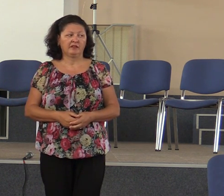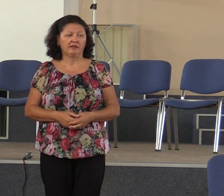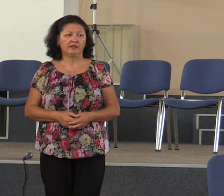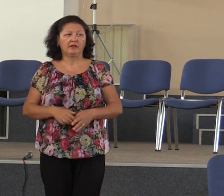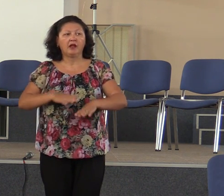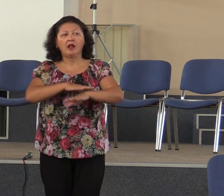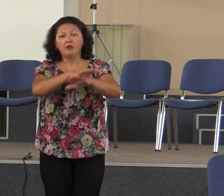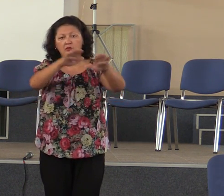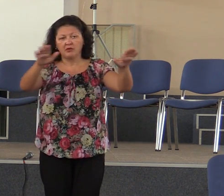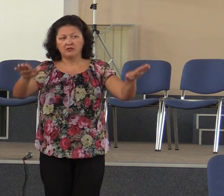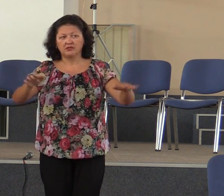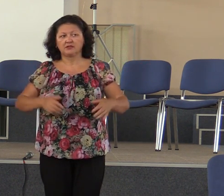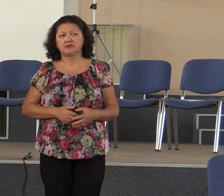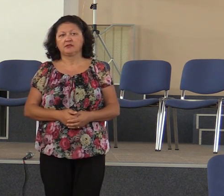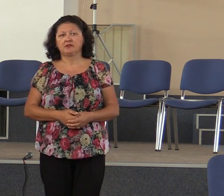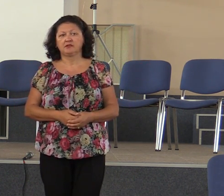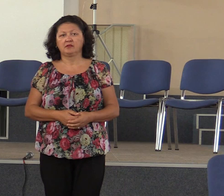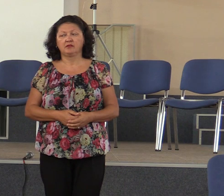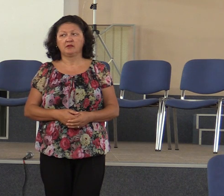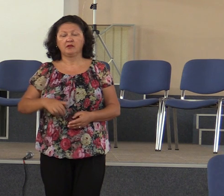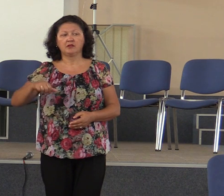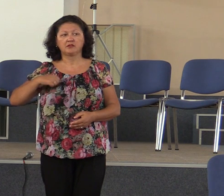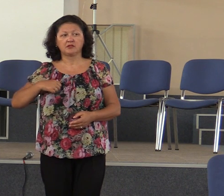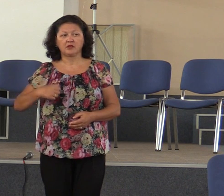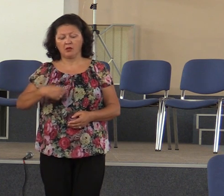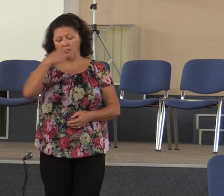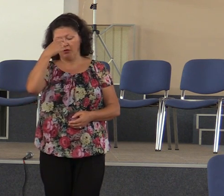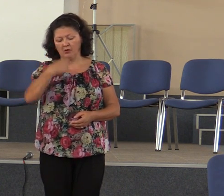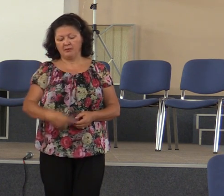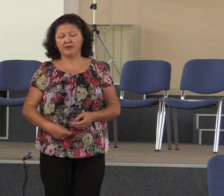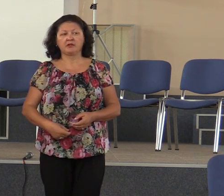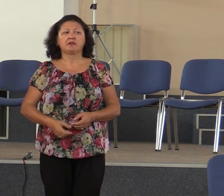În lumea aceasta sunt oameni întregi,